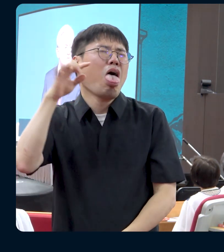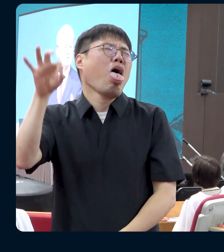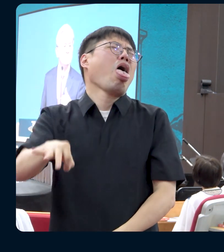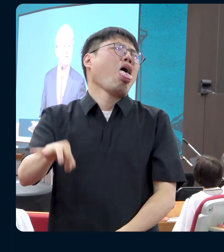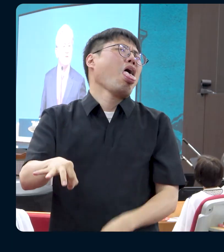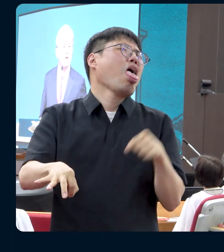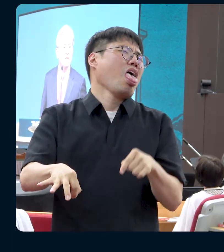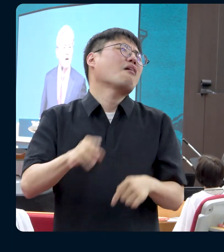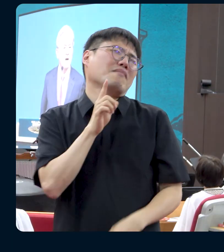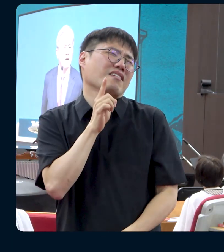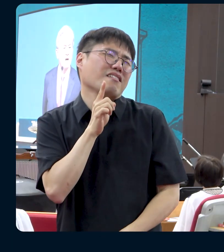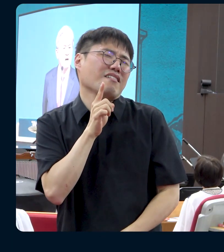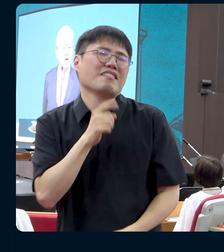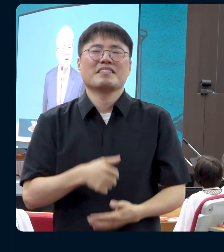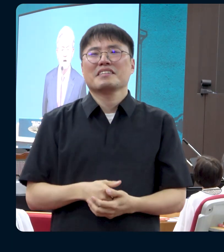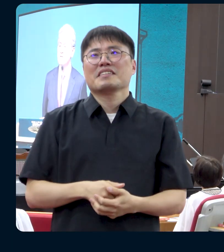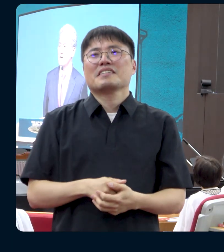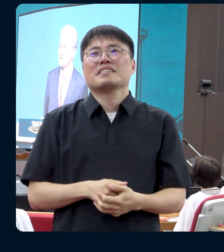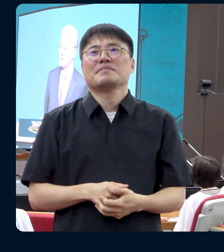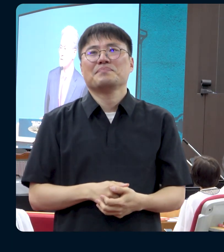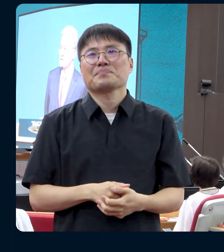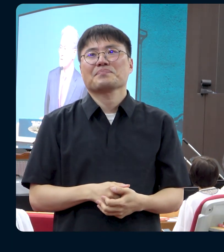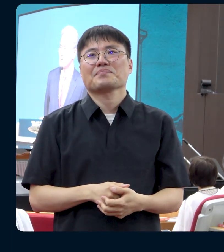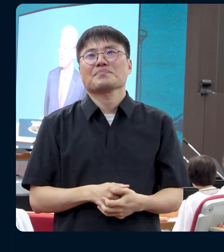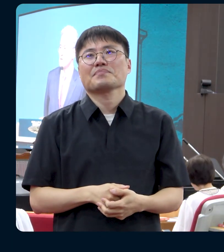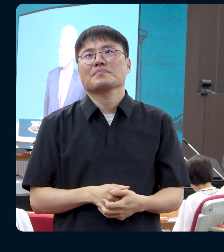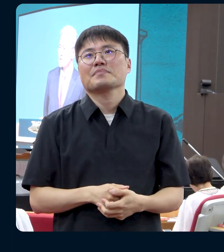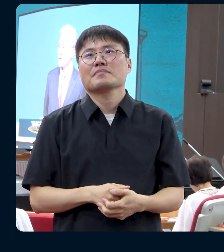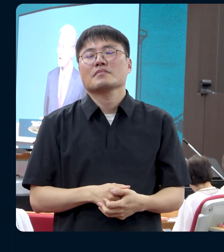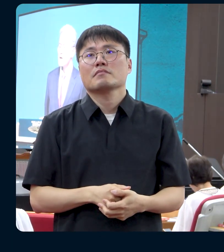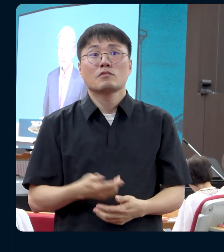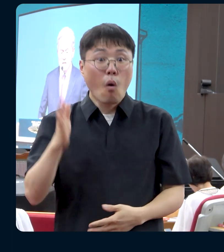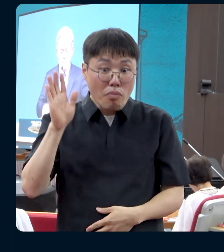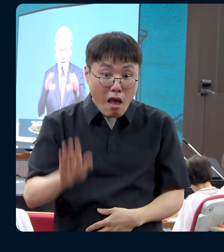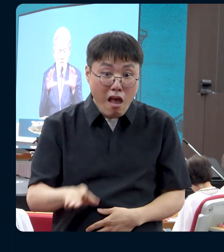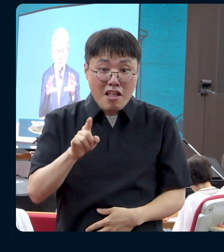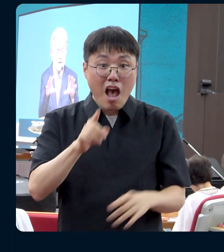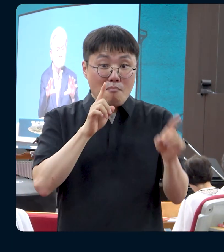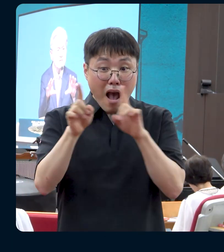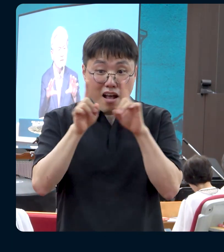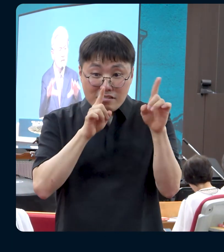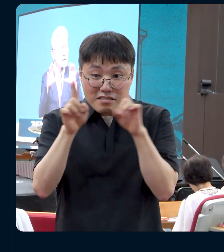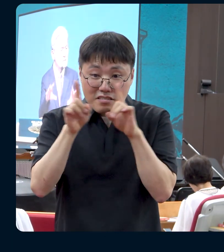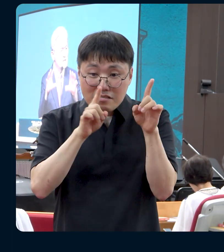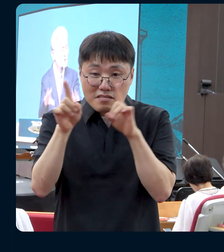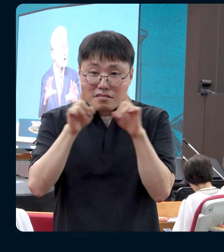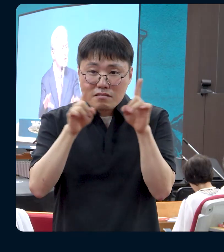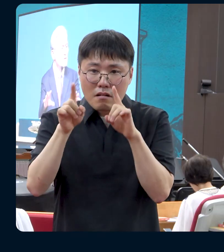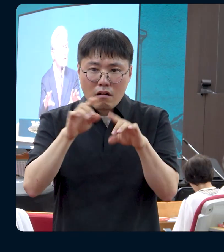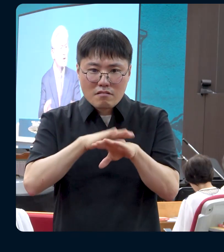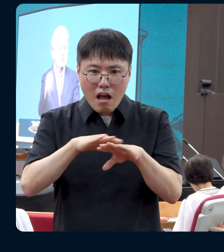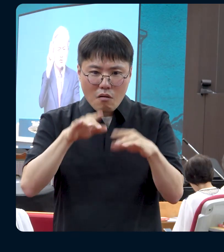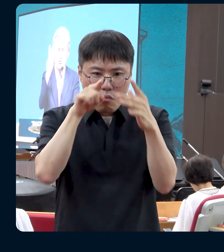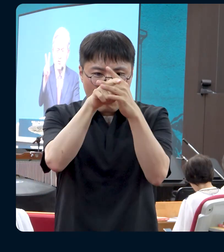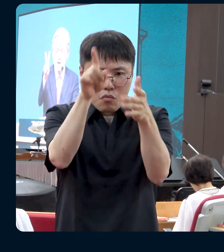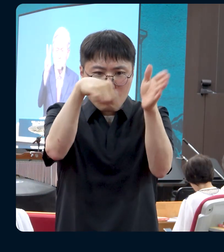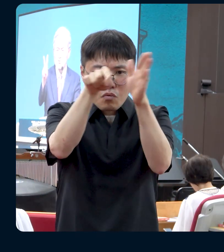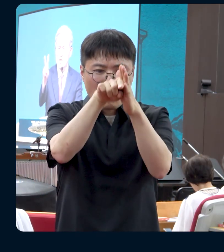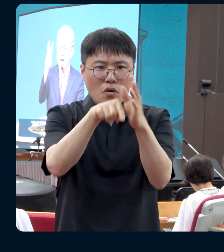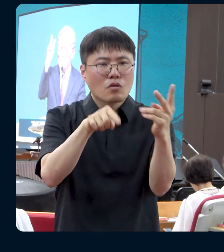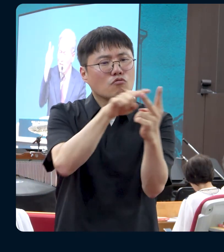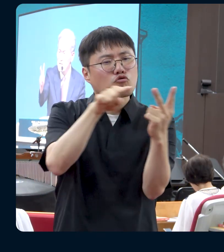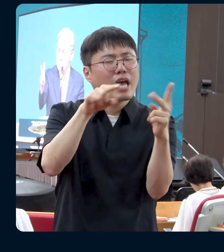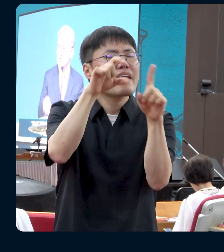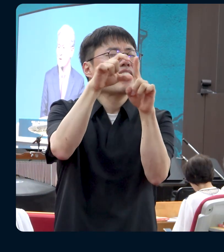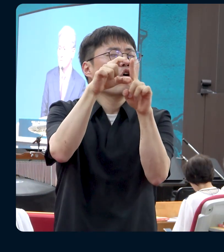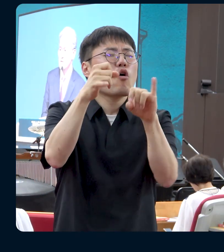디아크리스톤, 우리는 비천하다 하는 거예요. 그런데 이 말씀을 제대로 알려면